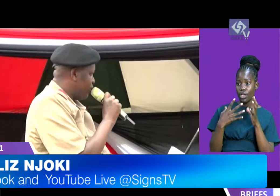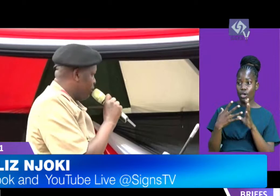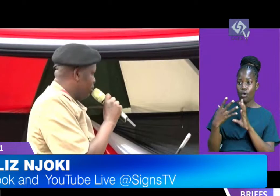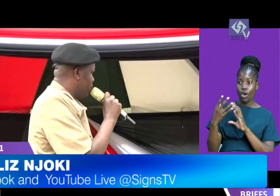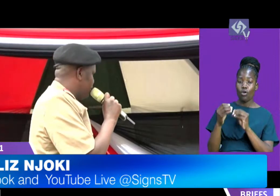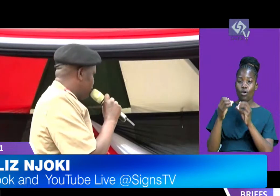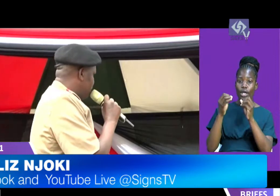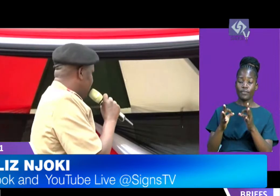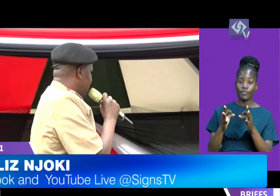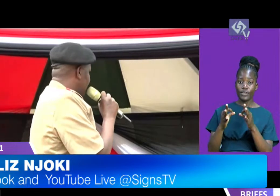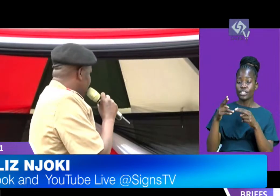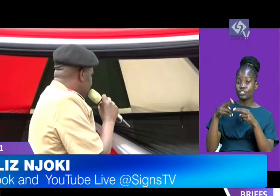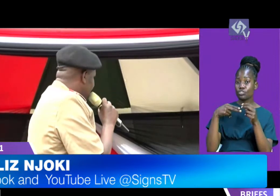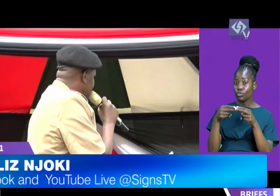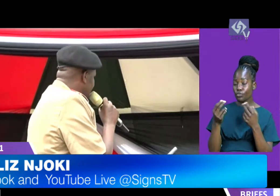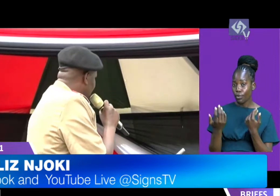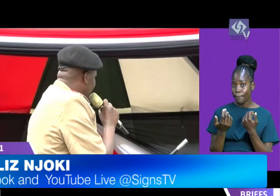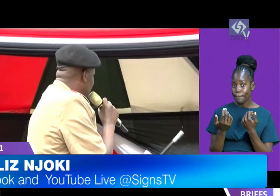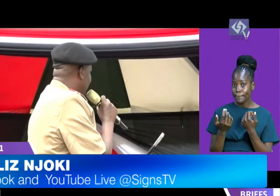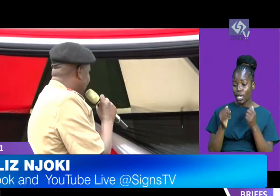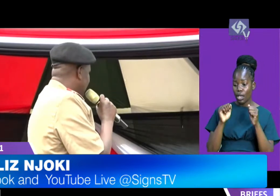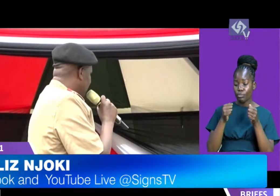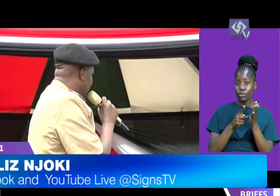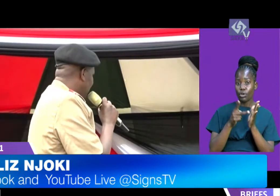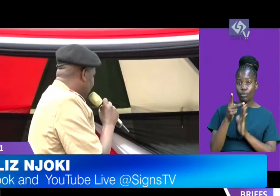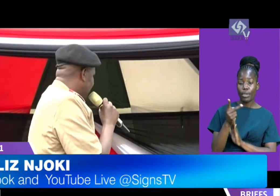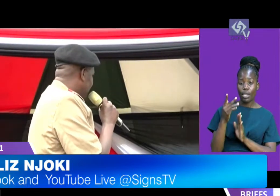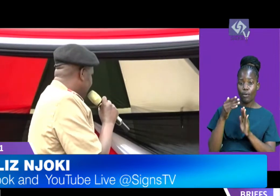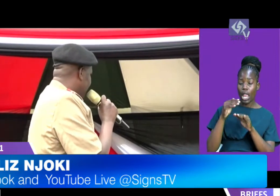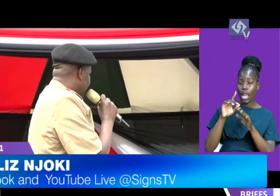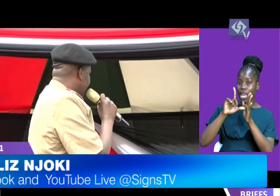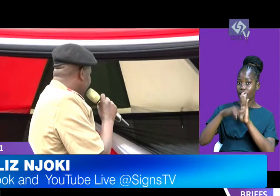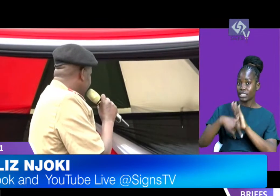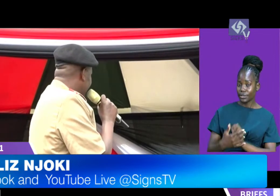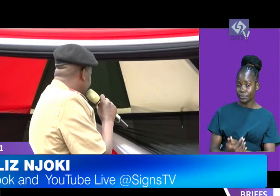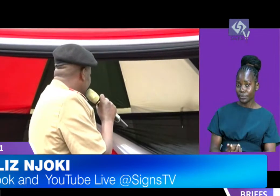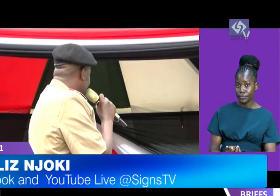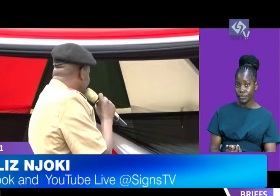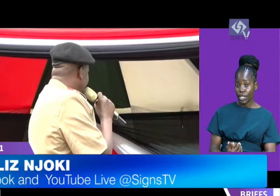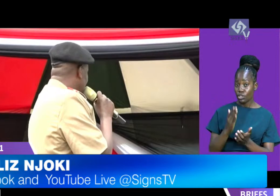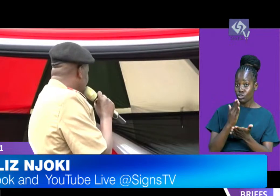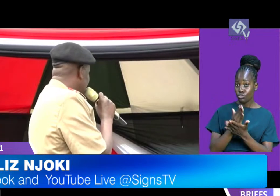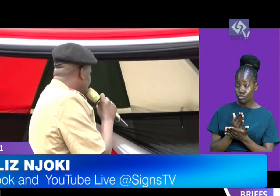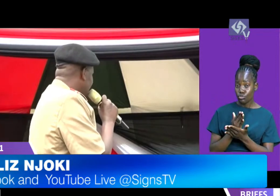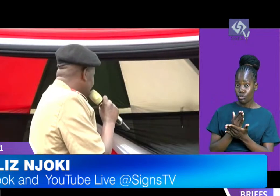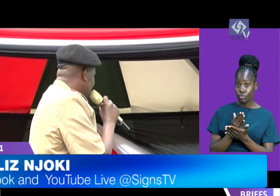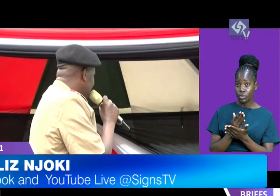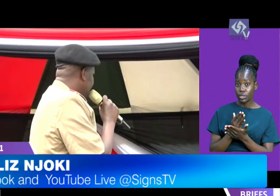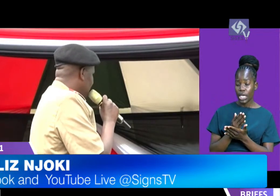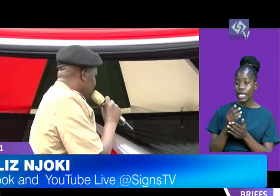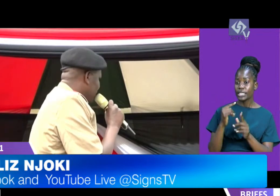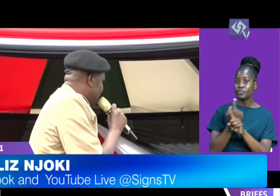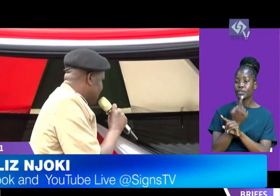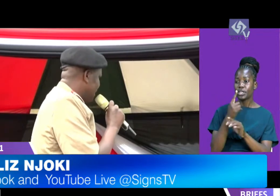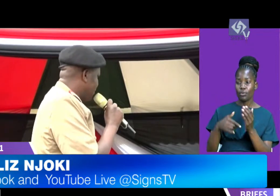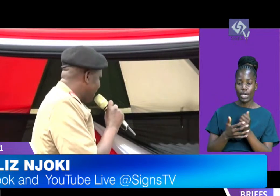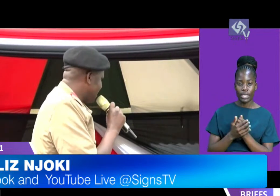uniform si watanunuliwa tu baadaye polepole. Kwani tofauti ni nini kutoka 6 na kwenda